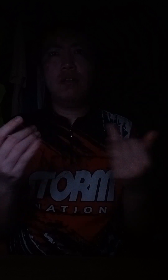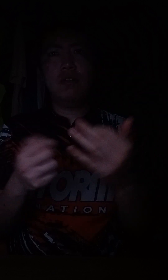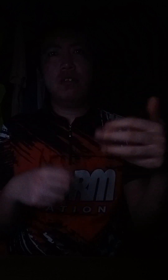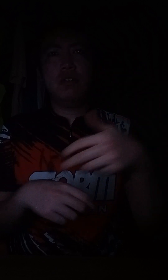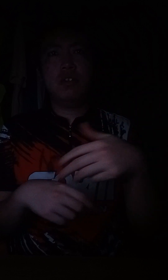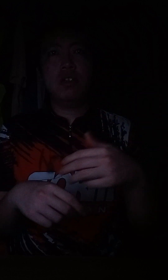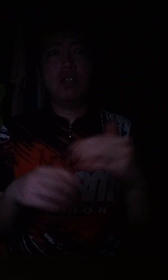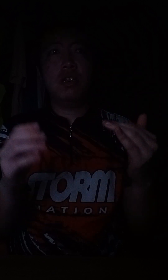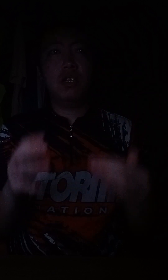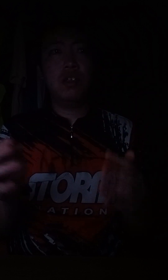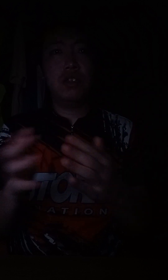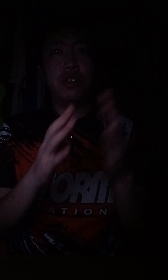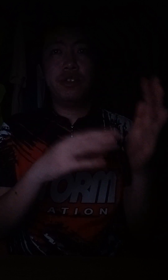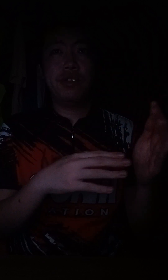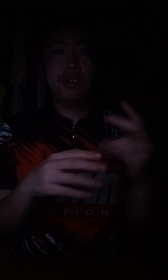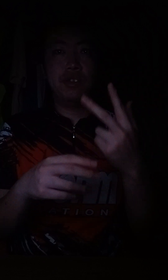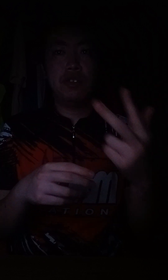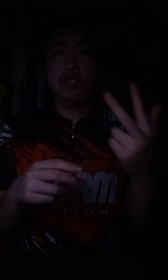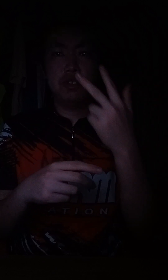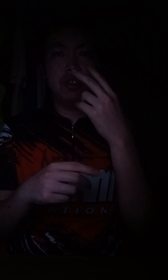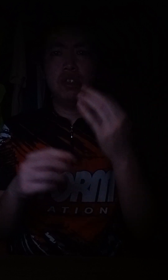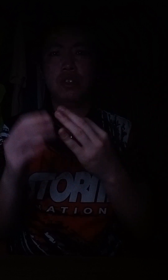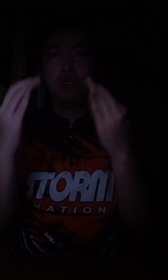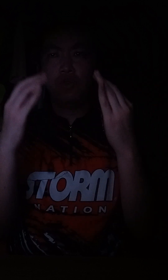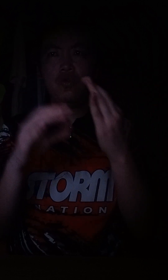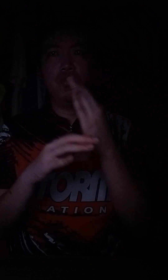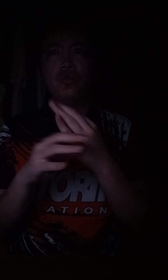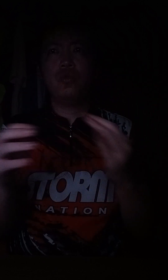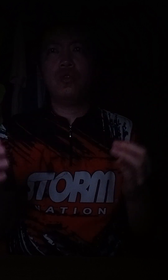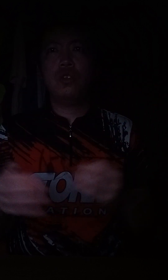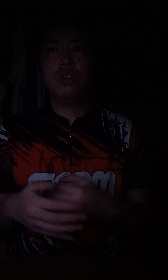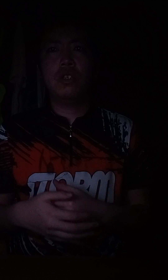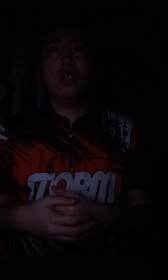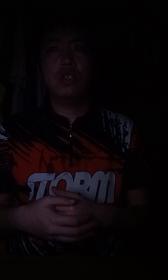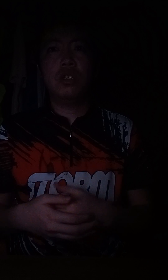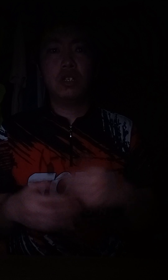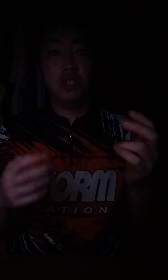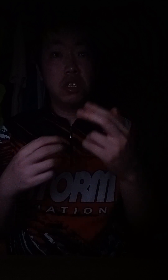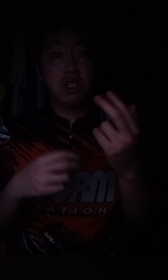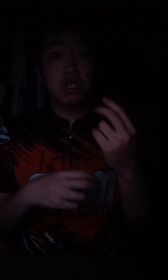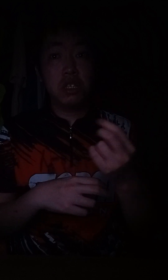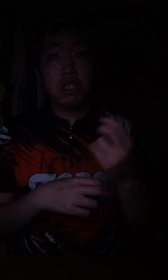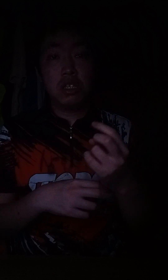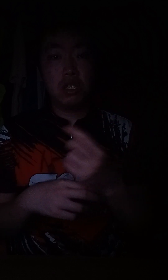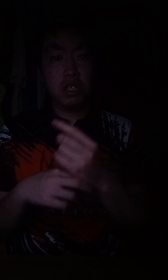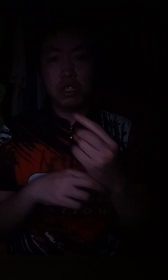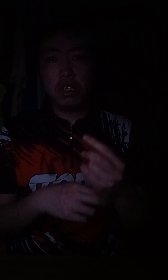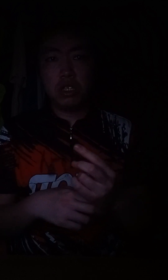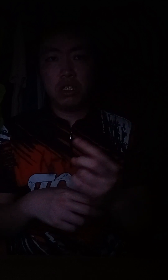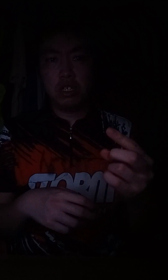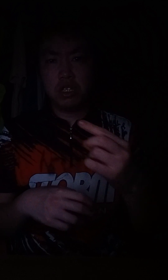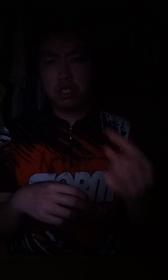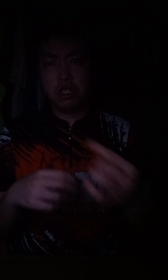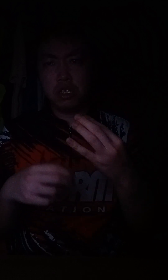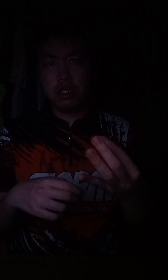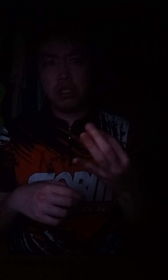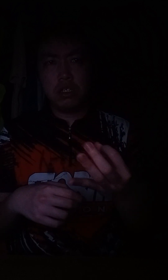버스기사와 승합차 운전자 등 3명은 중상입니다. 살려달라고 난리가 났지 기사가. 또 나하고 경찰관하고 등받이를